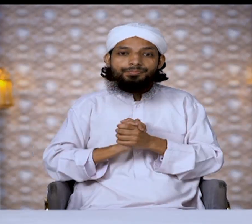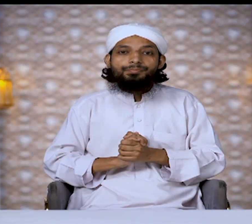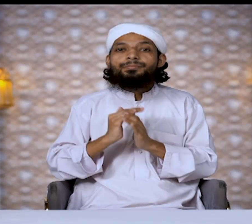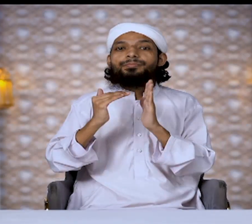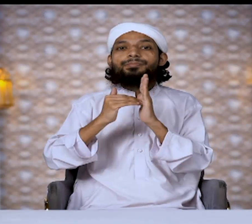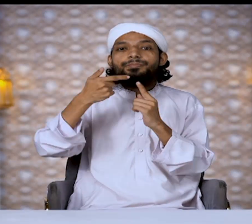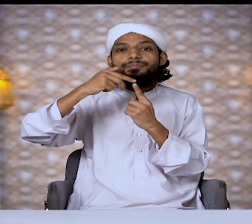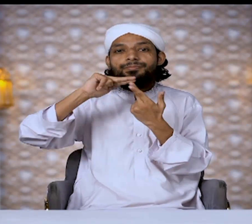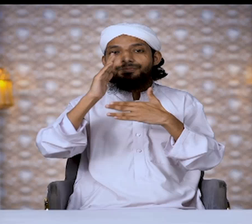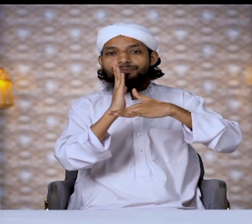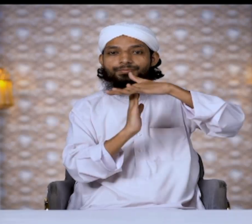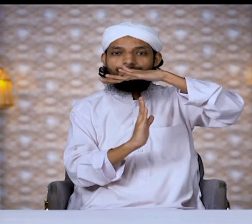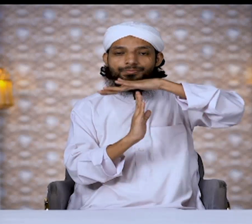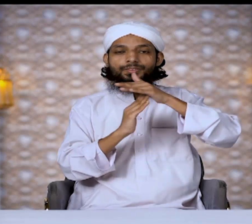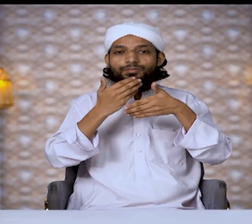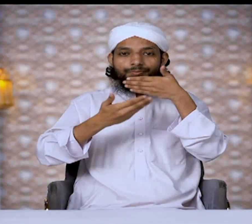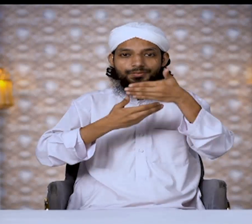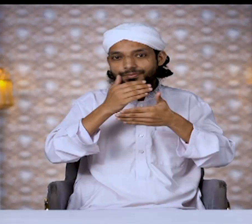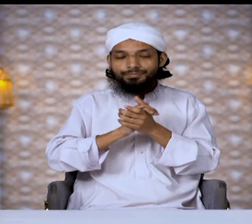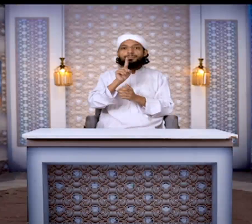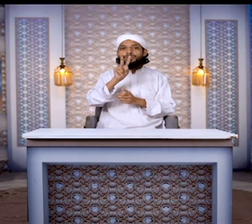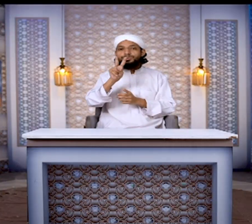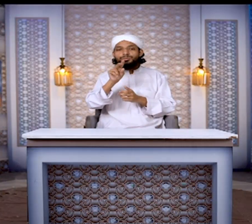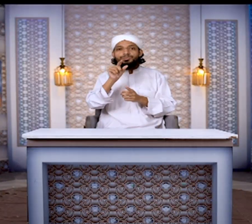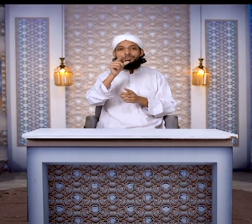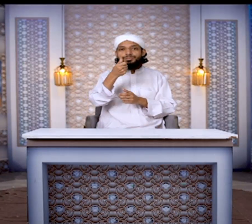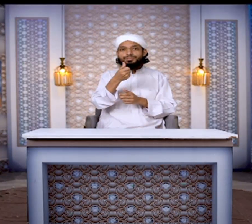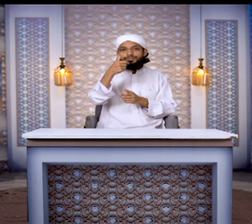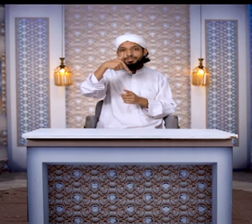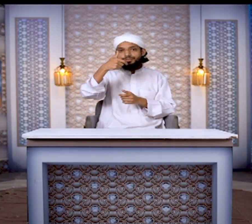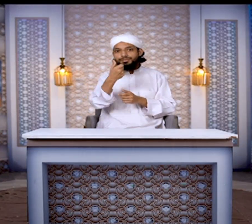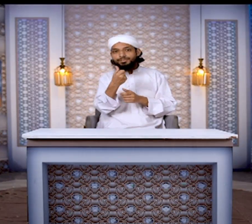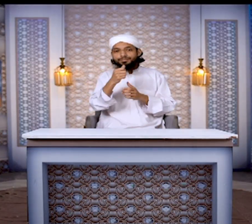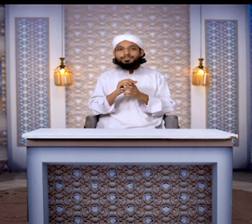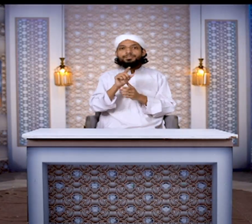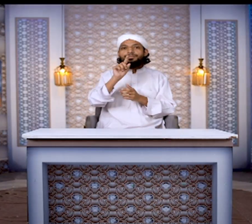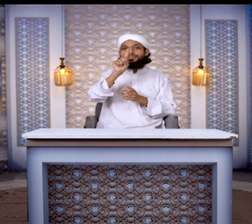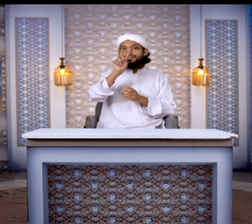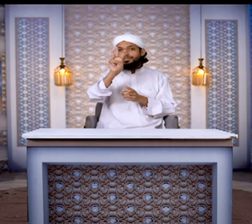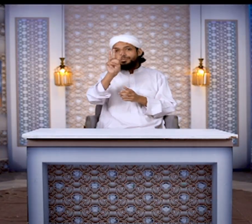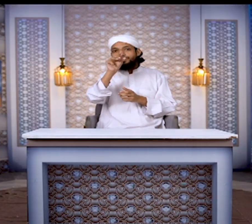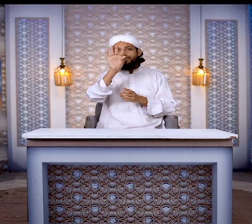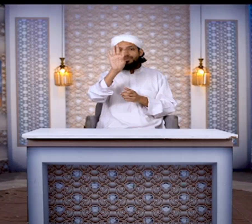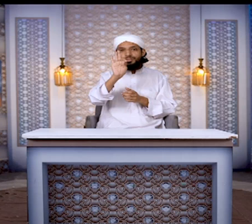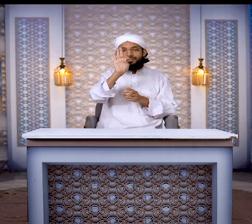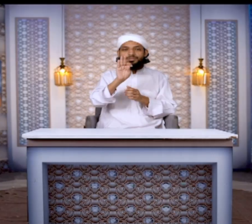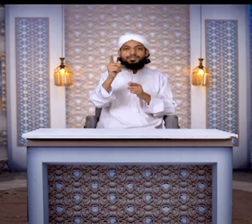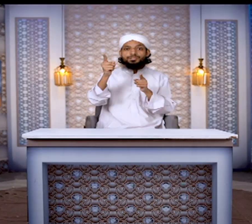بہاری رحمۃ اللہ علیہ فرماتے ہیں 1286 سن ہجری سے 1340 سن ہجری تک 54 سال کے عرصے